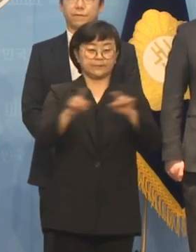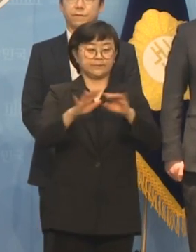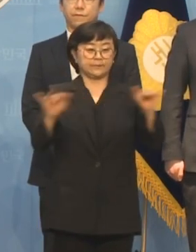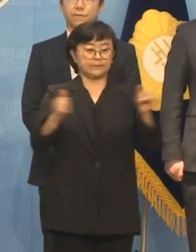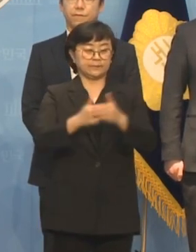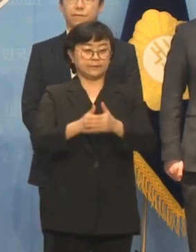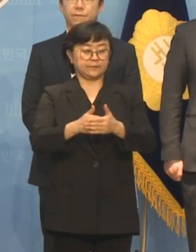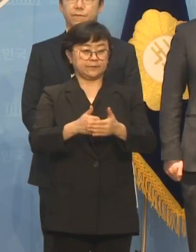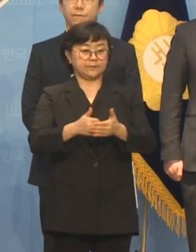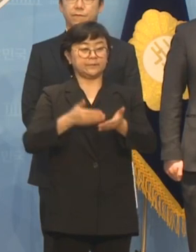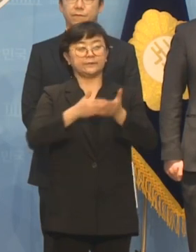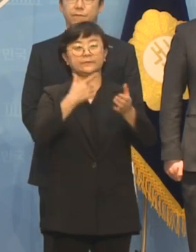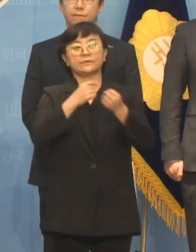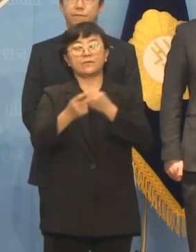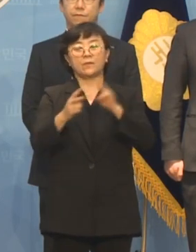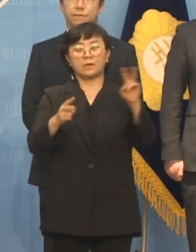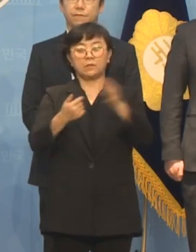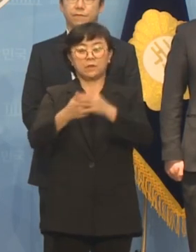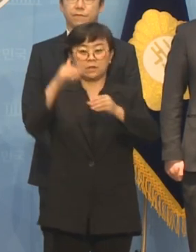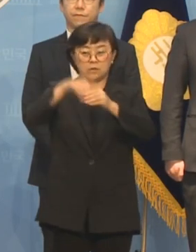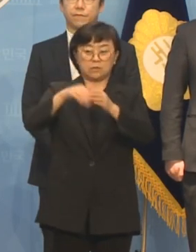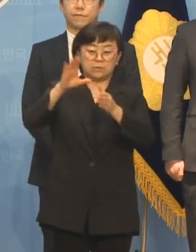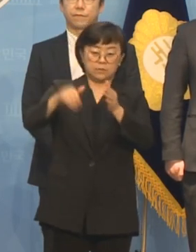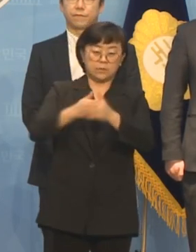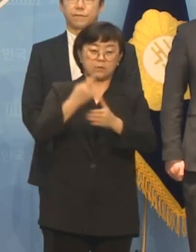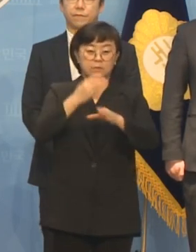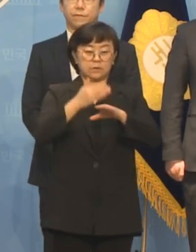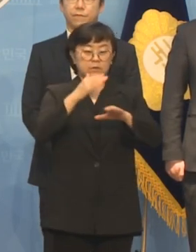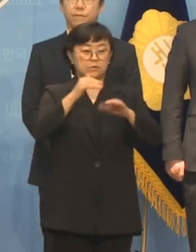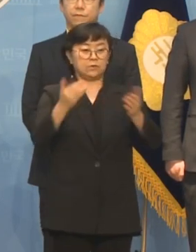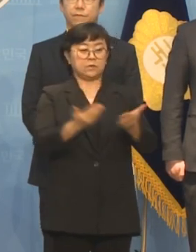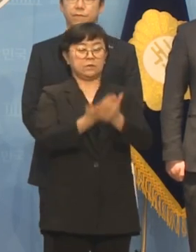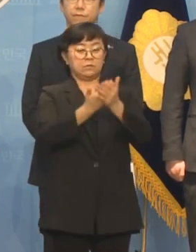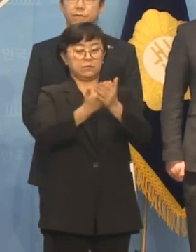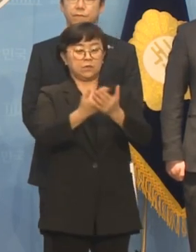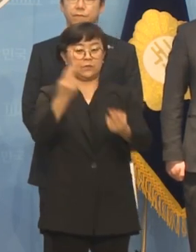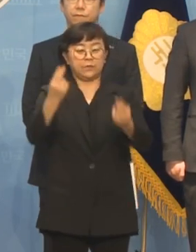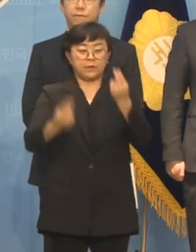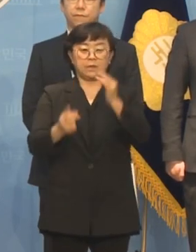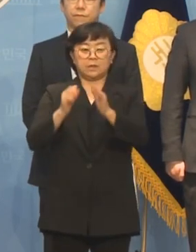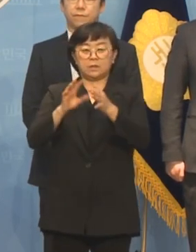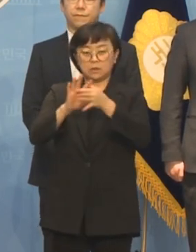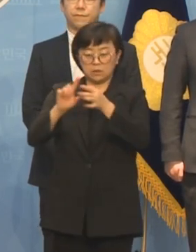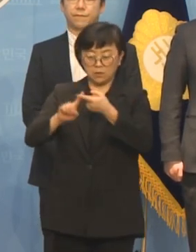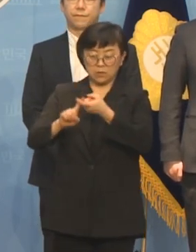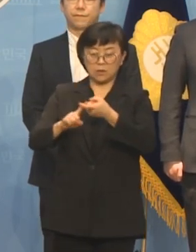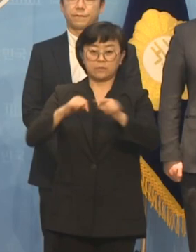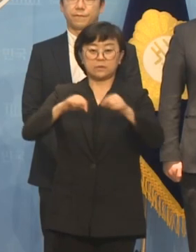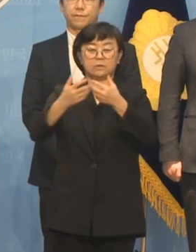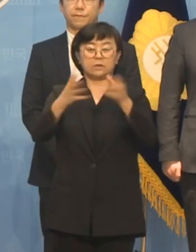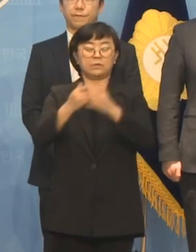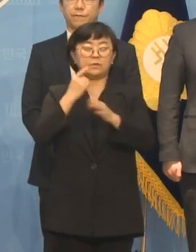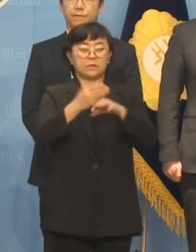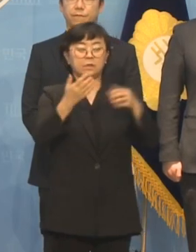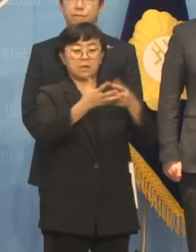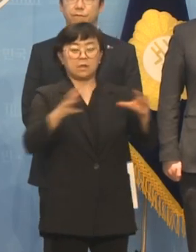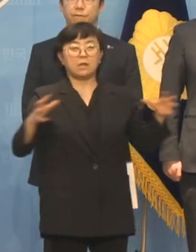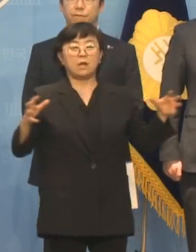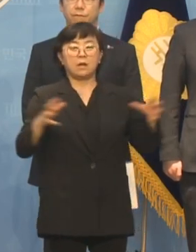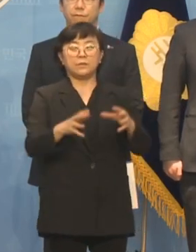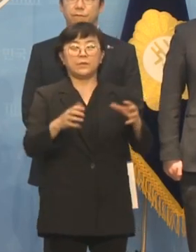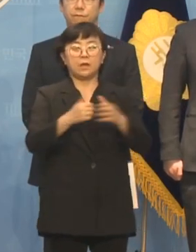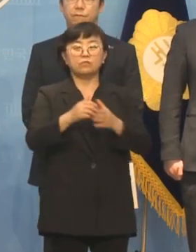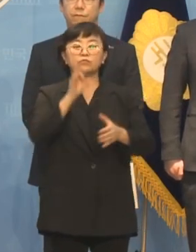제안합니다. 이번 22대 총선에서의 민주진보진영 비례연합정당은 민주당과의 합당 불가 원칙